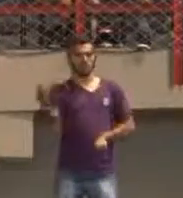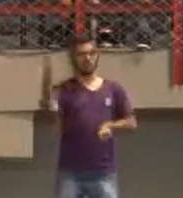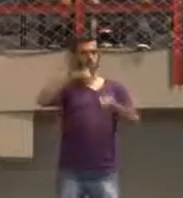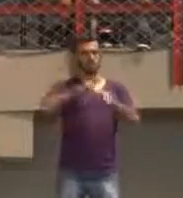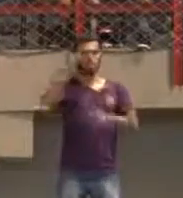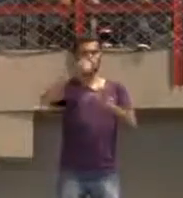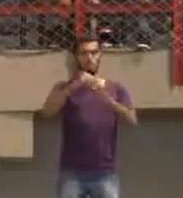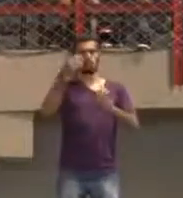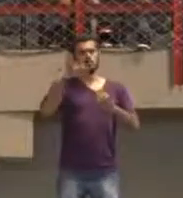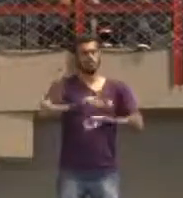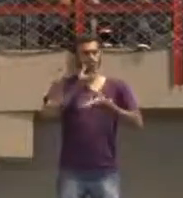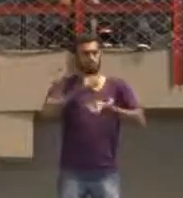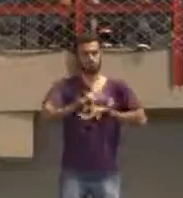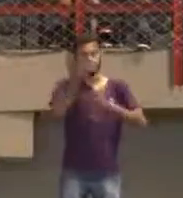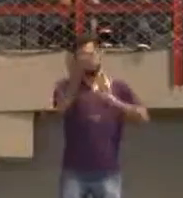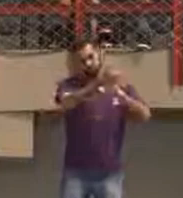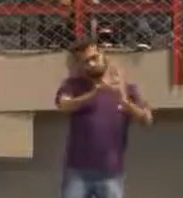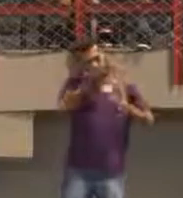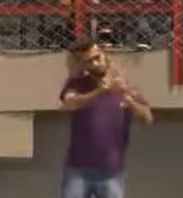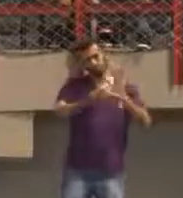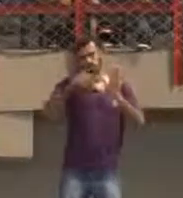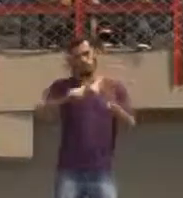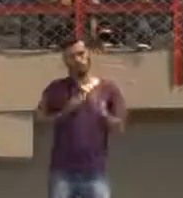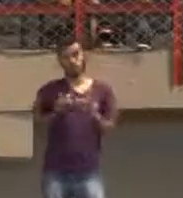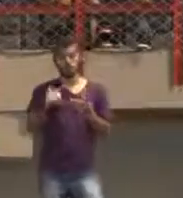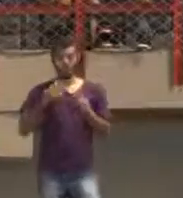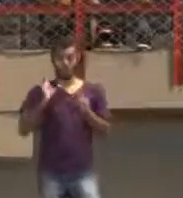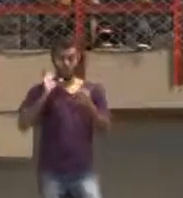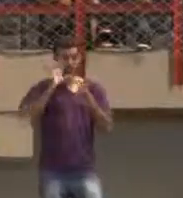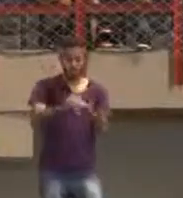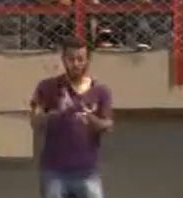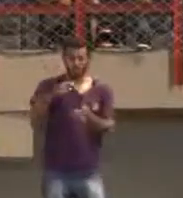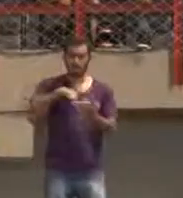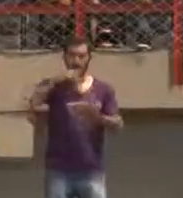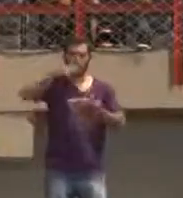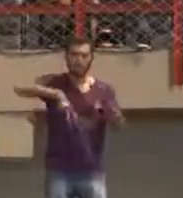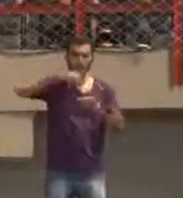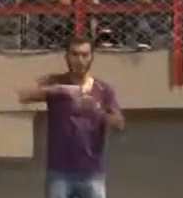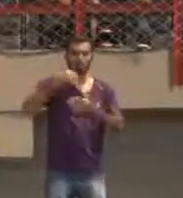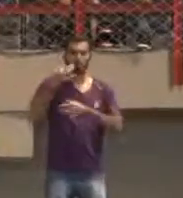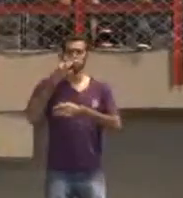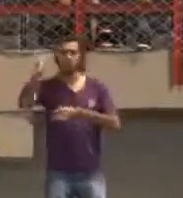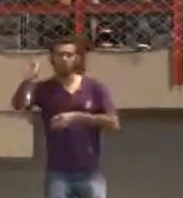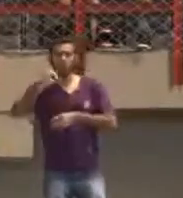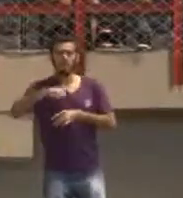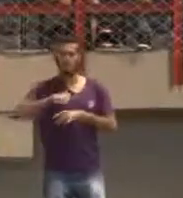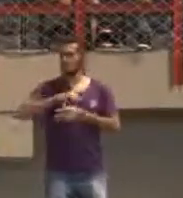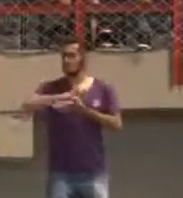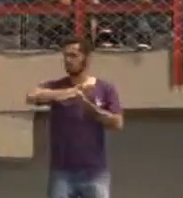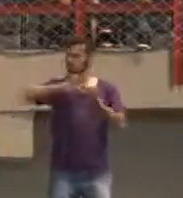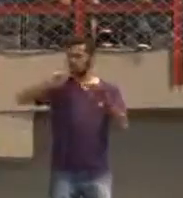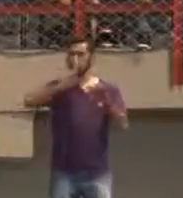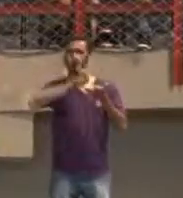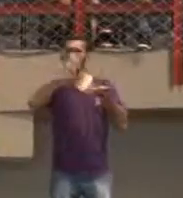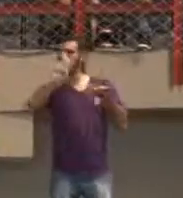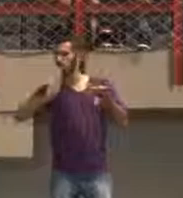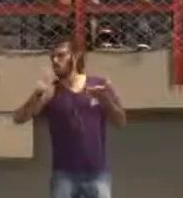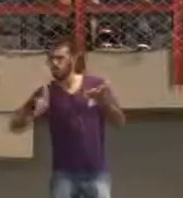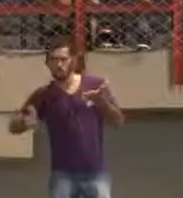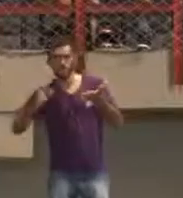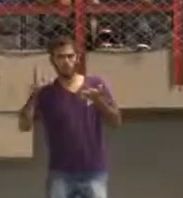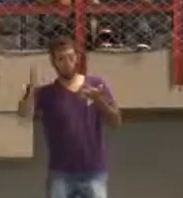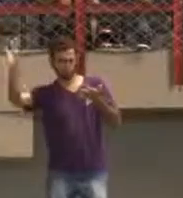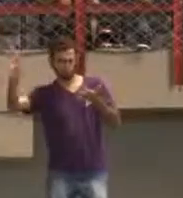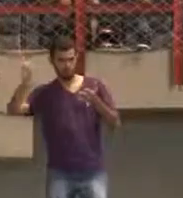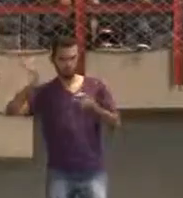para completar, vai ler alguns franceses: Verlaine, Rimbaud, Mallarmé e Baudelaire. Quem